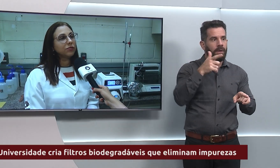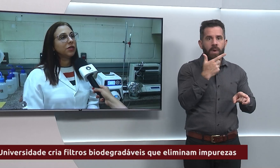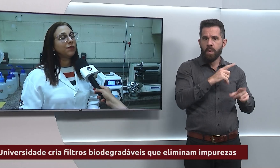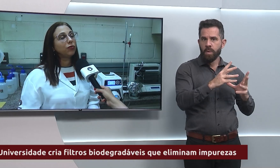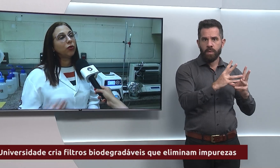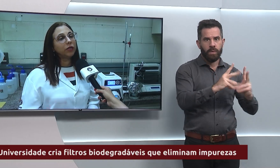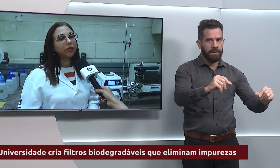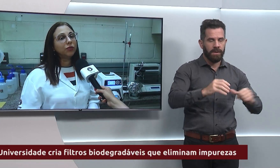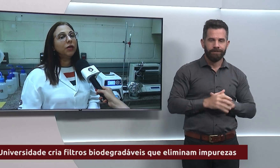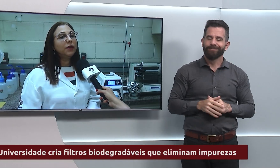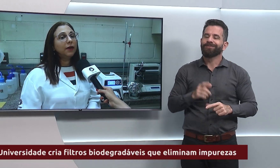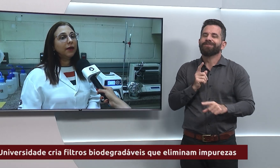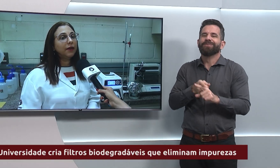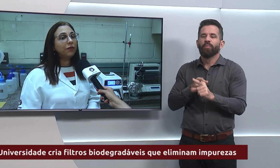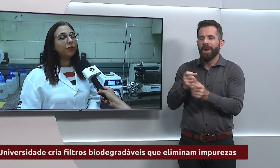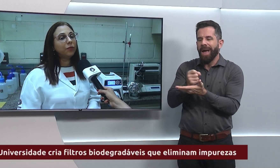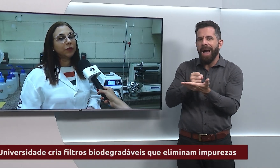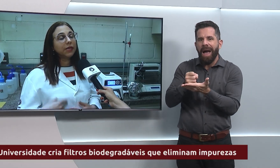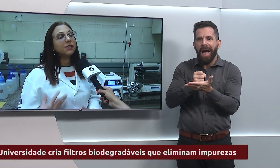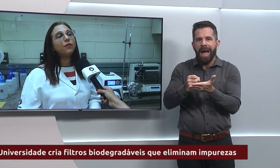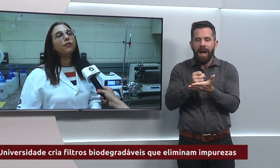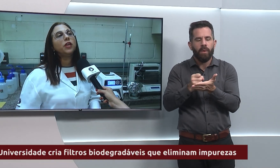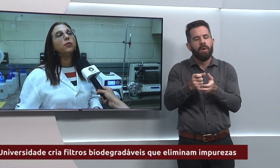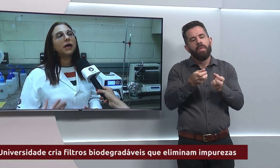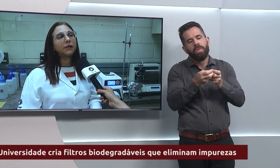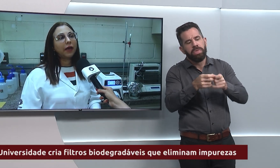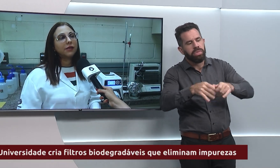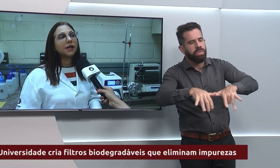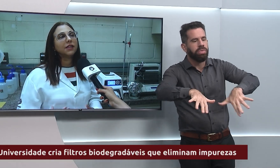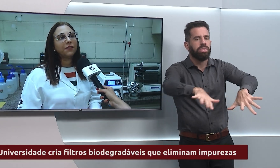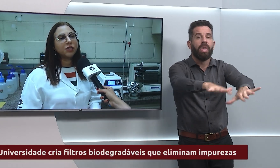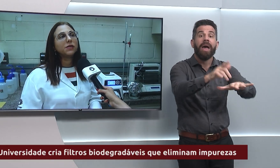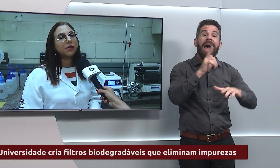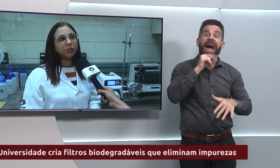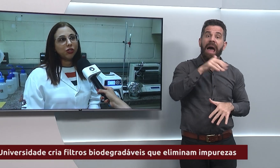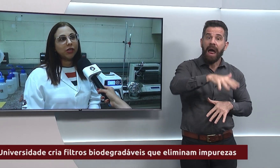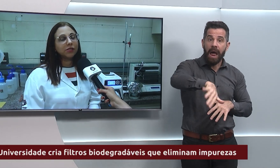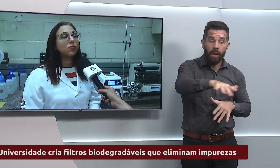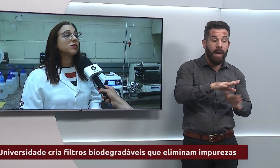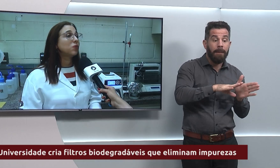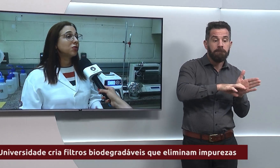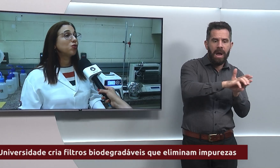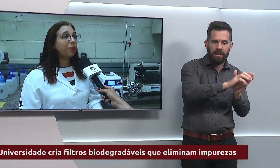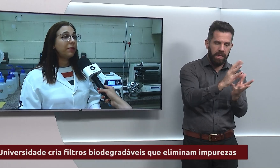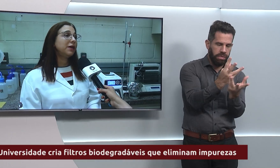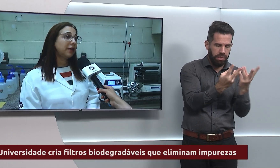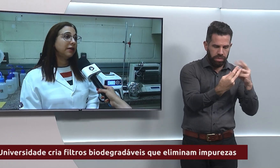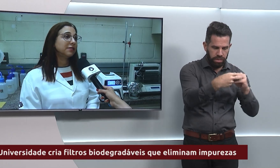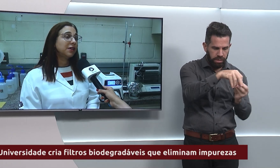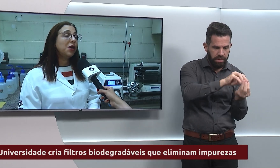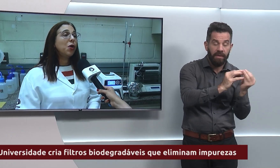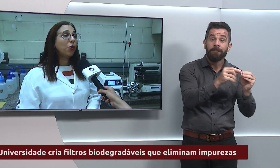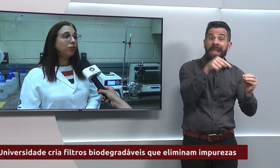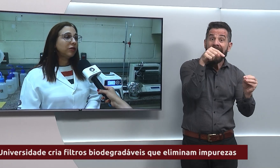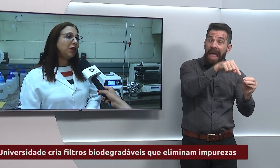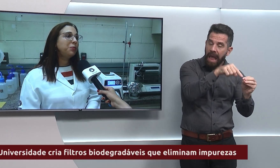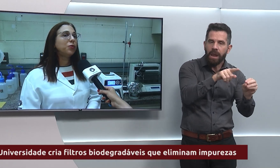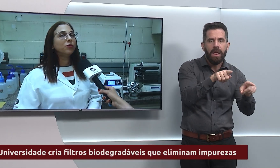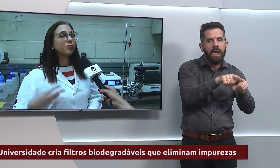vão vão desenvolvendo bactérias cada vez mais resistentes. Então, são as superbactérias. Com o tempo, os